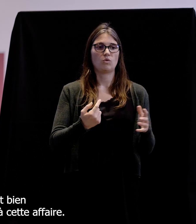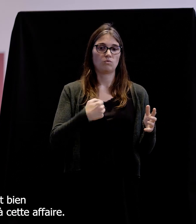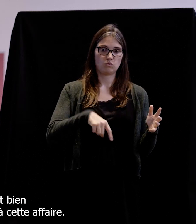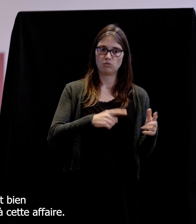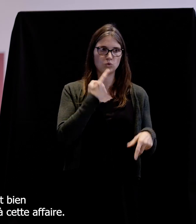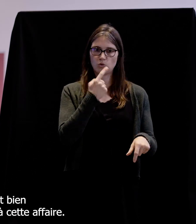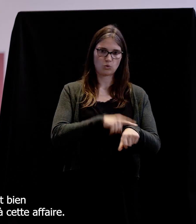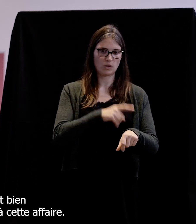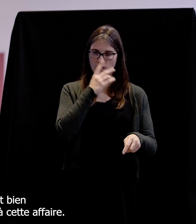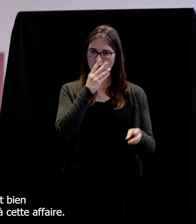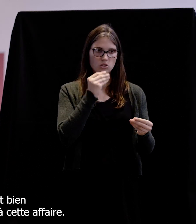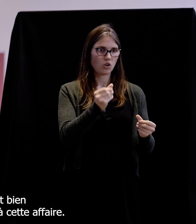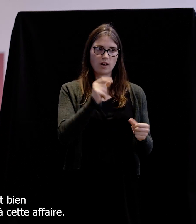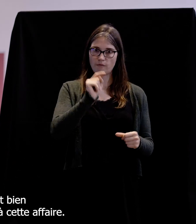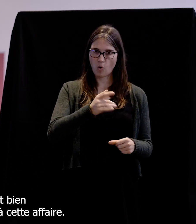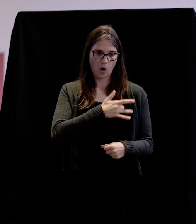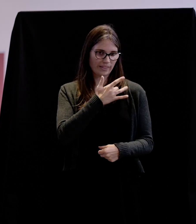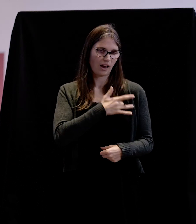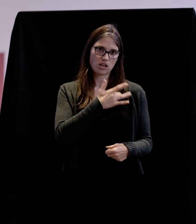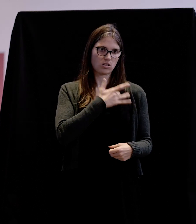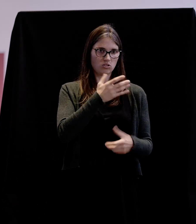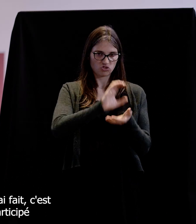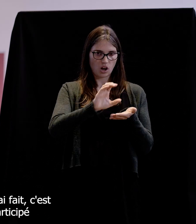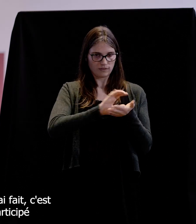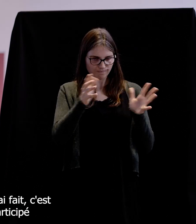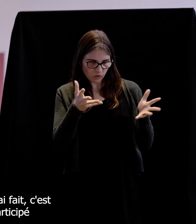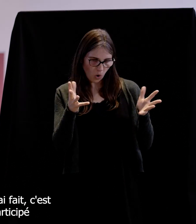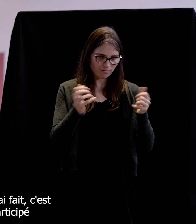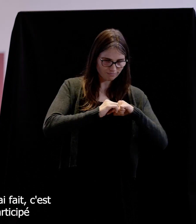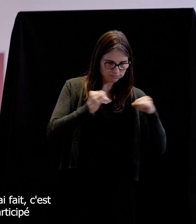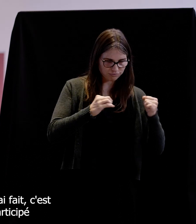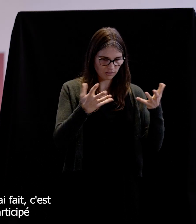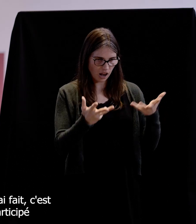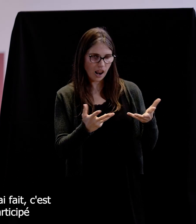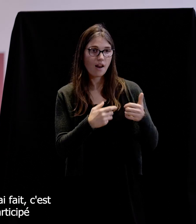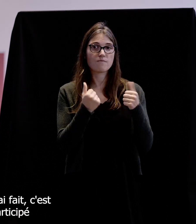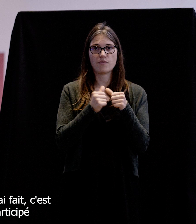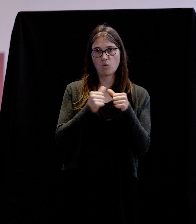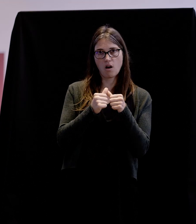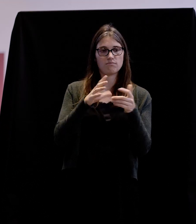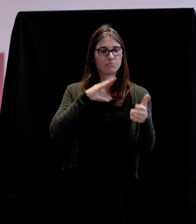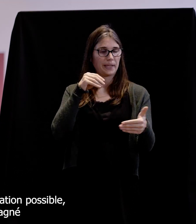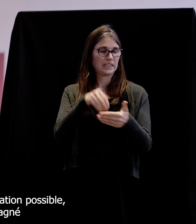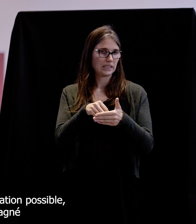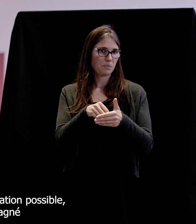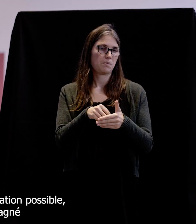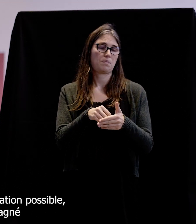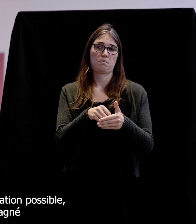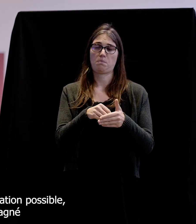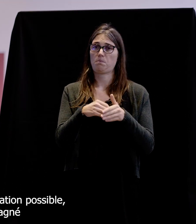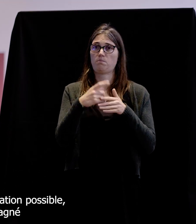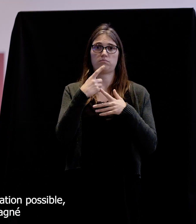qu'il fallait bien qu'on s'intéresse à cette affaire. Donc, ce que j'ai fait, c'est que j'ai participé au plus